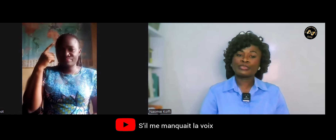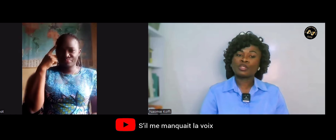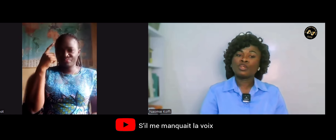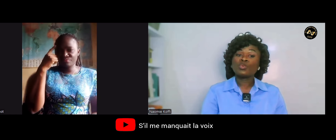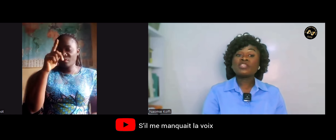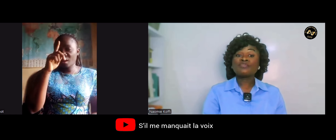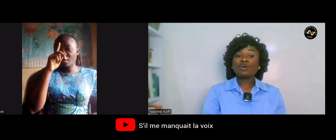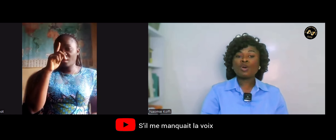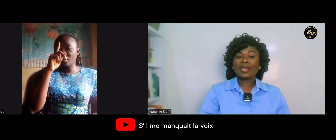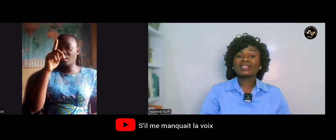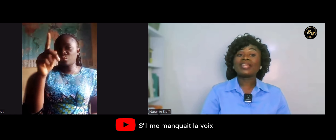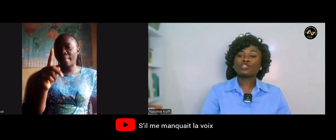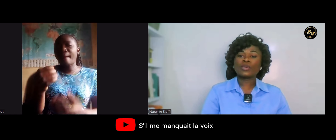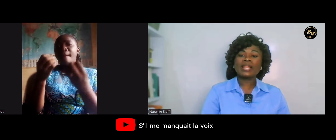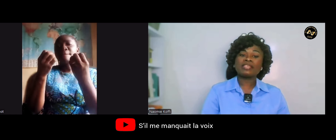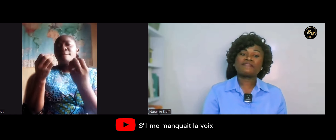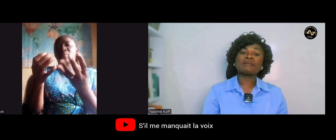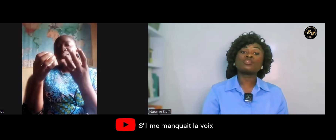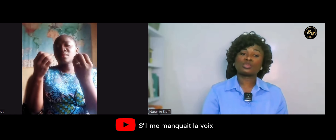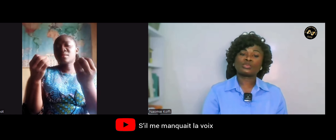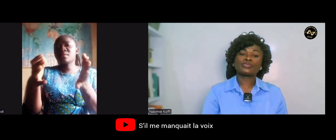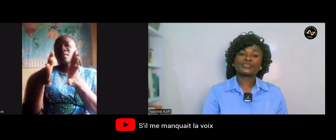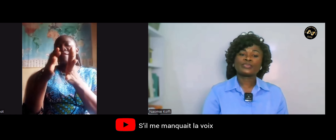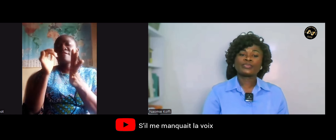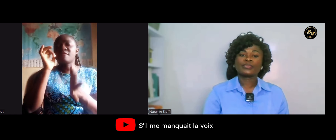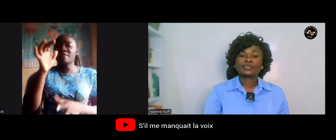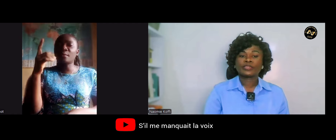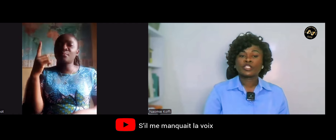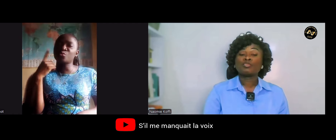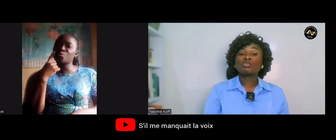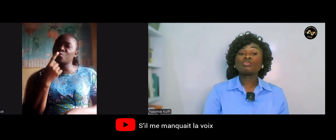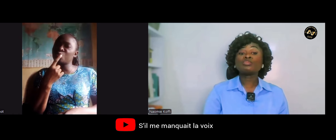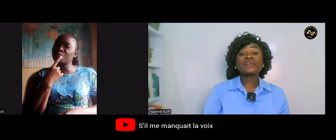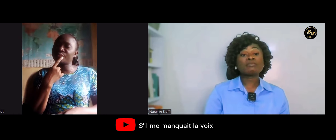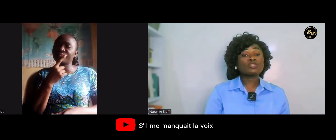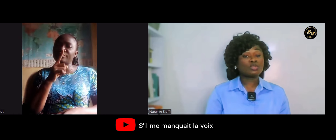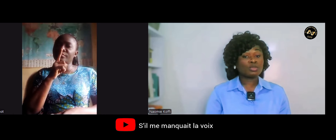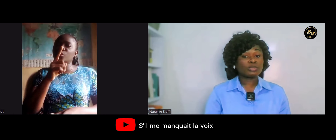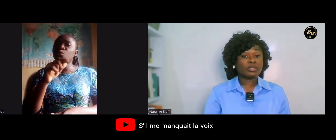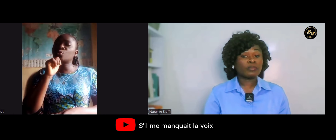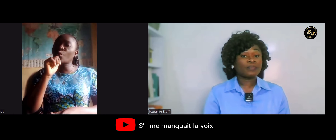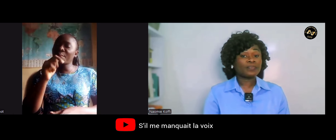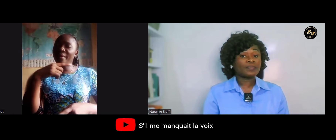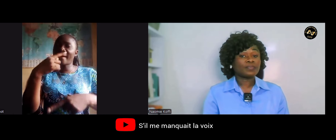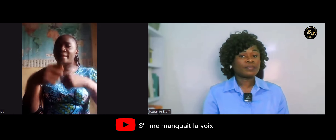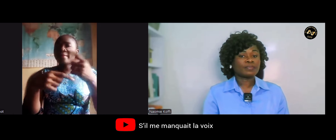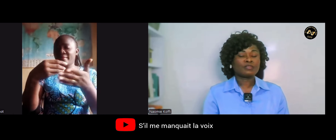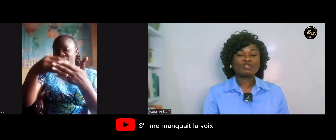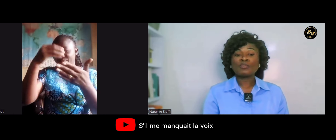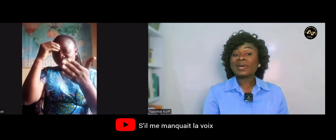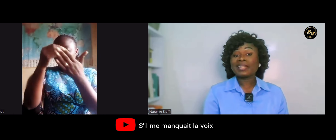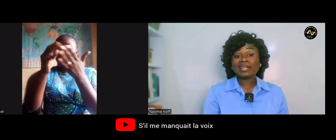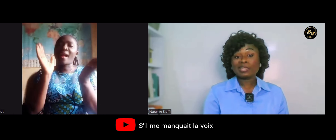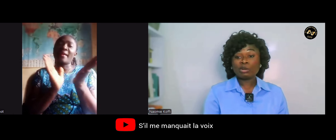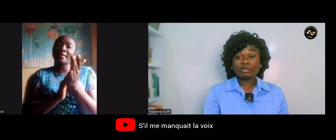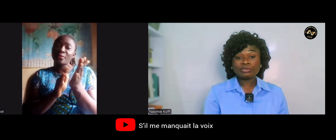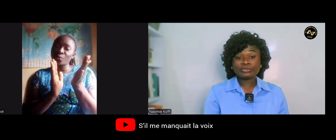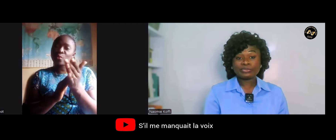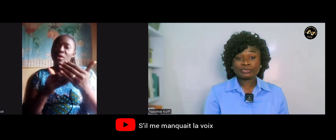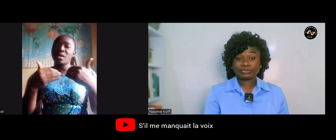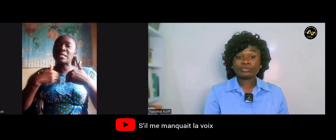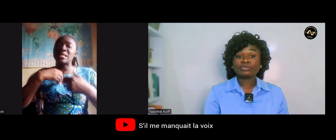avons le niveau intellectuel des femmes sourdes. Beaucoup de femmes sourdes ne sont pas allées à